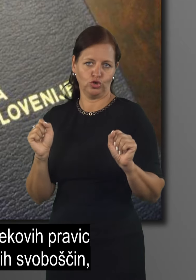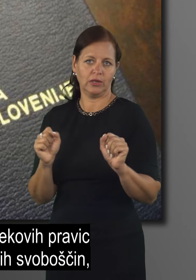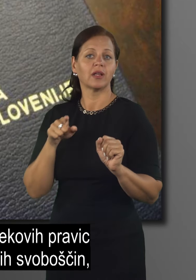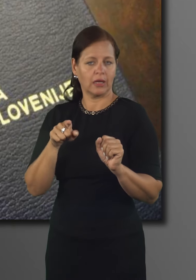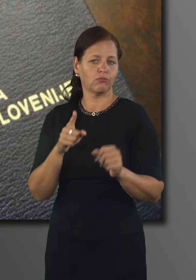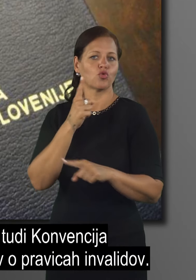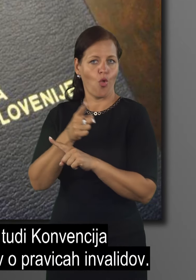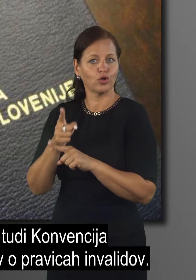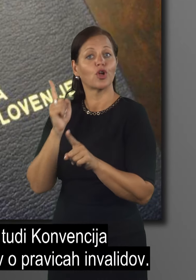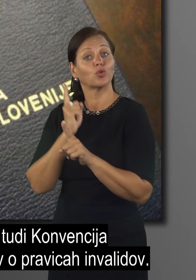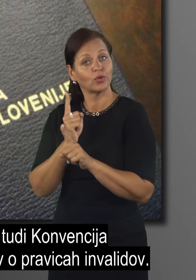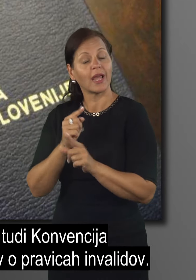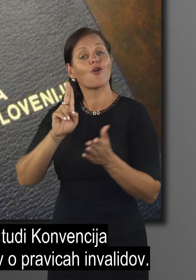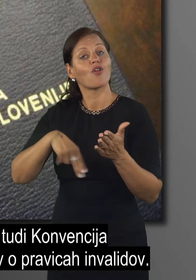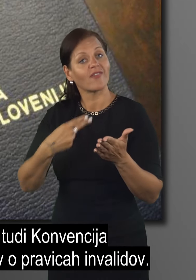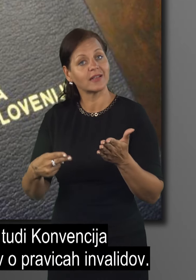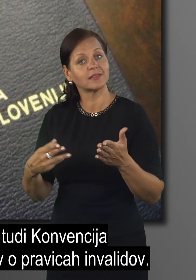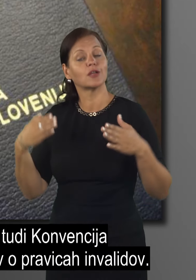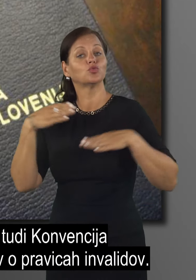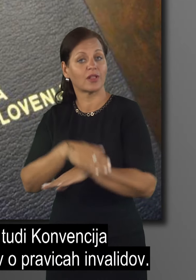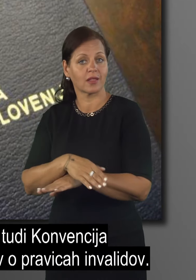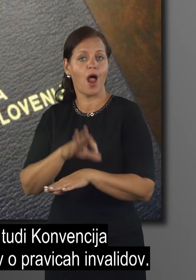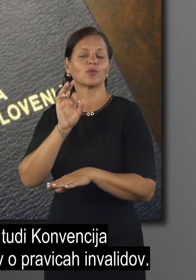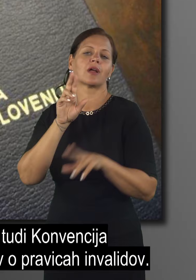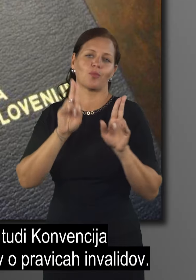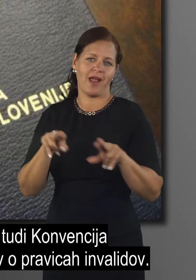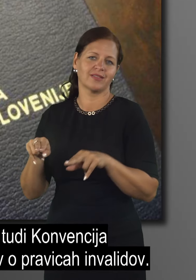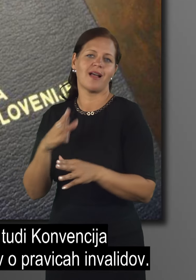določa tudi Konvencija Združenih narodov o pravicah invalidov.